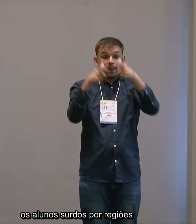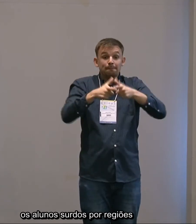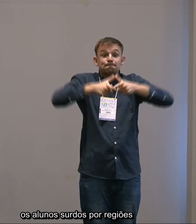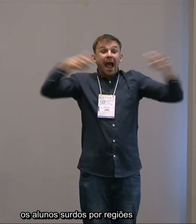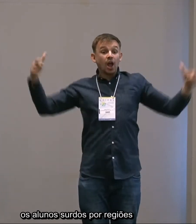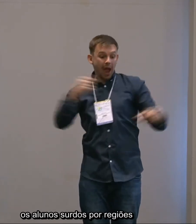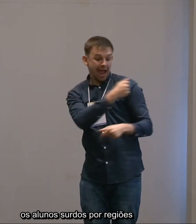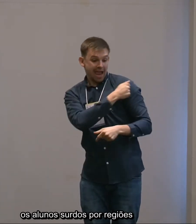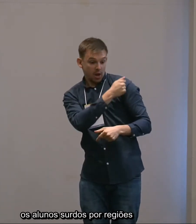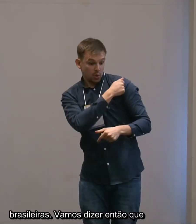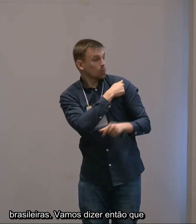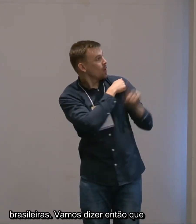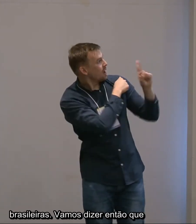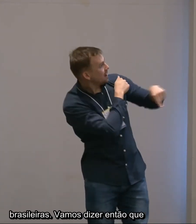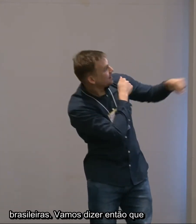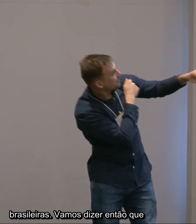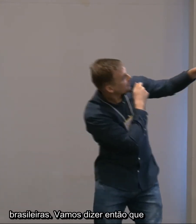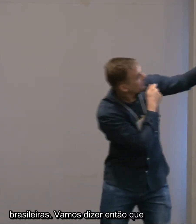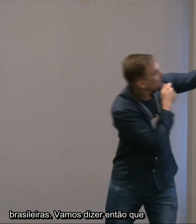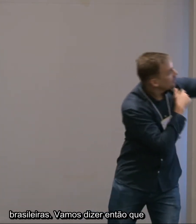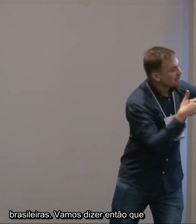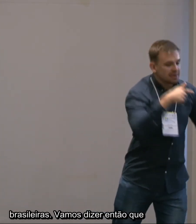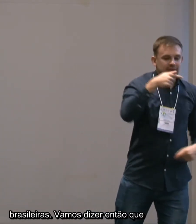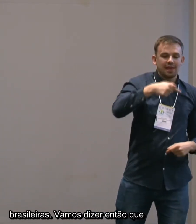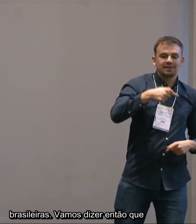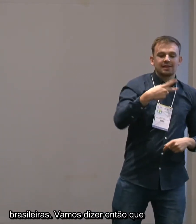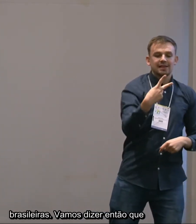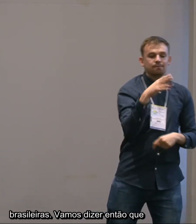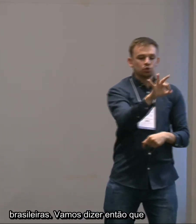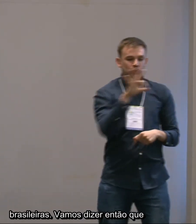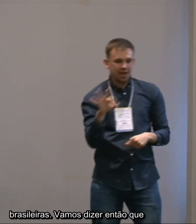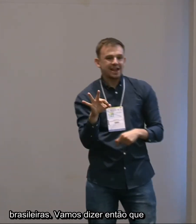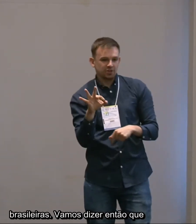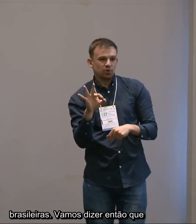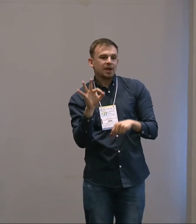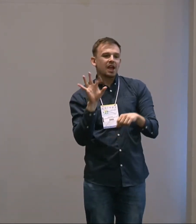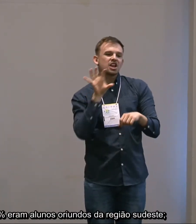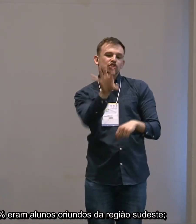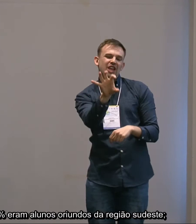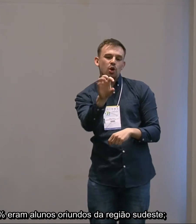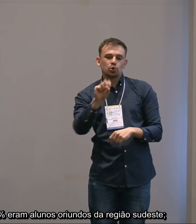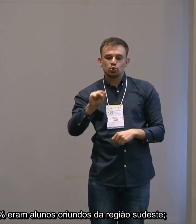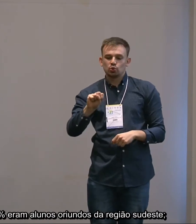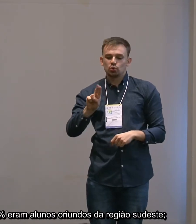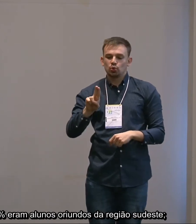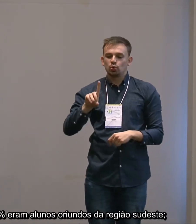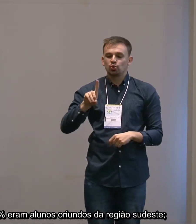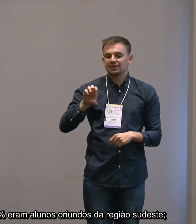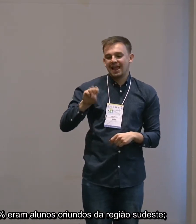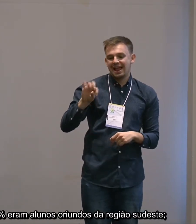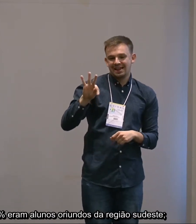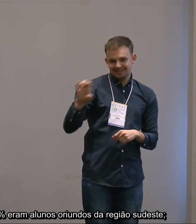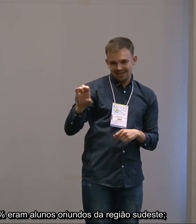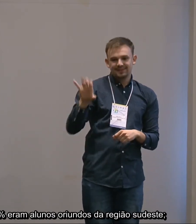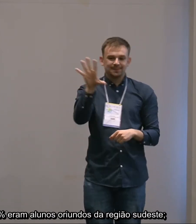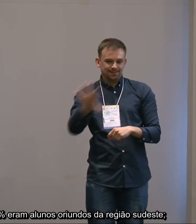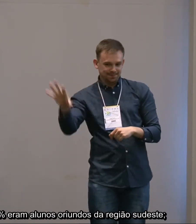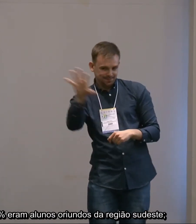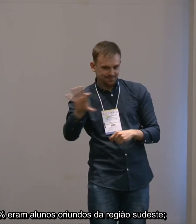surdos por regiões das regiões brasileiras vamos dizer então que 72% eram alunos oriundos da